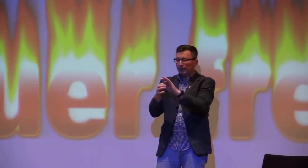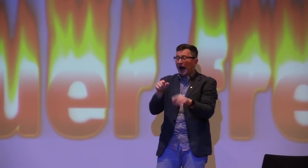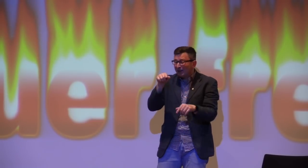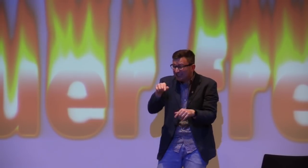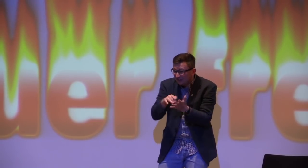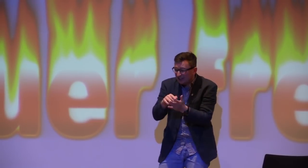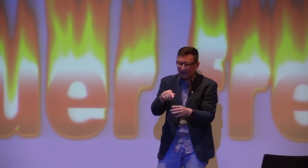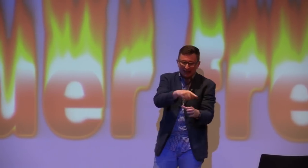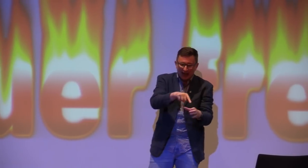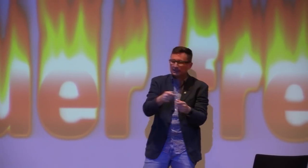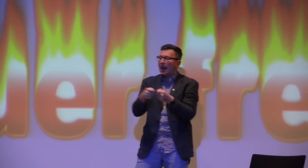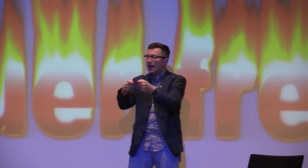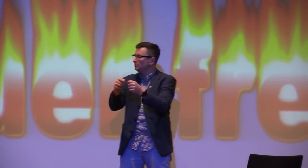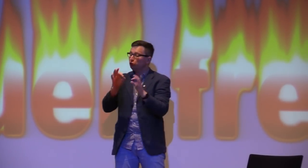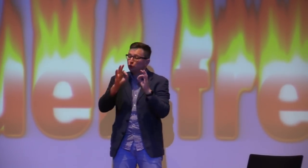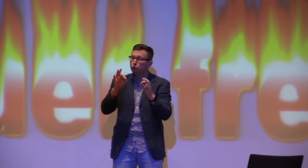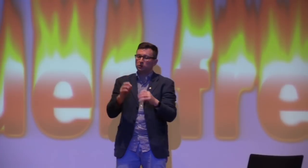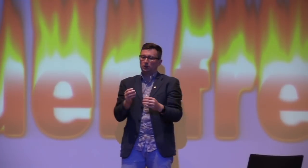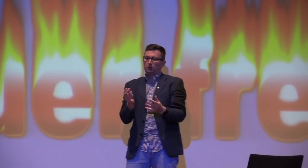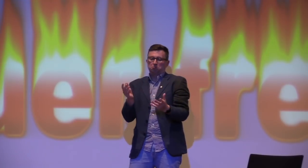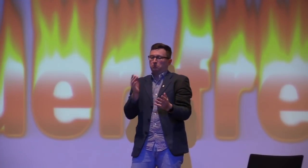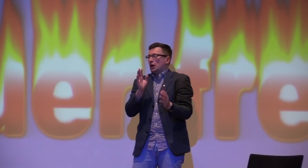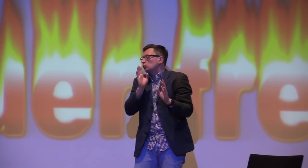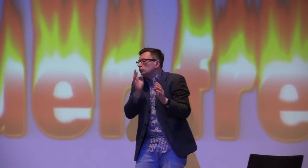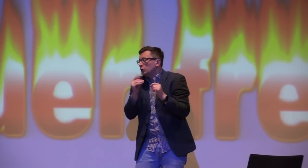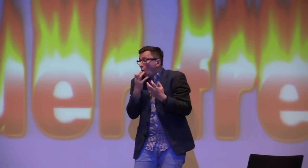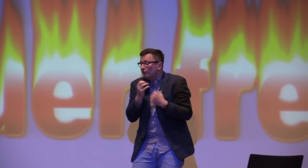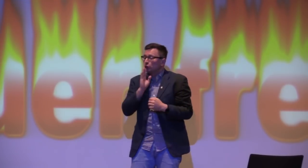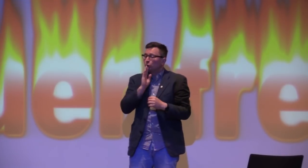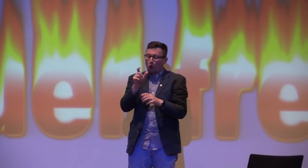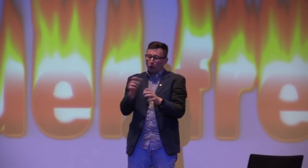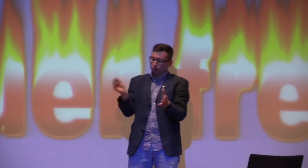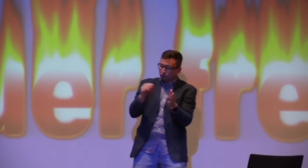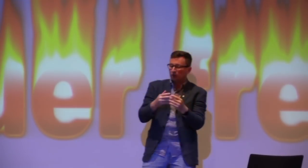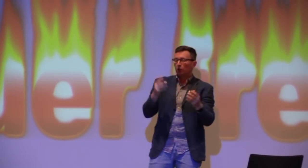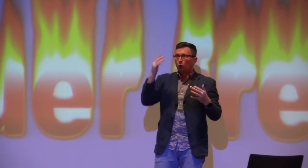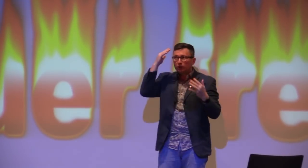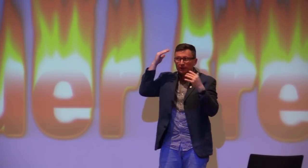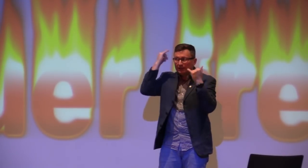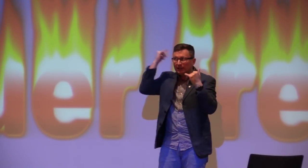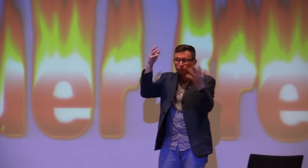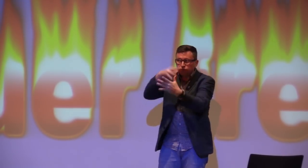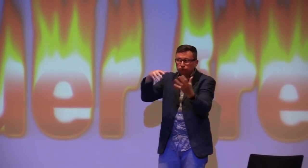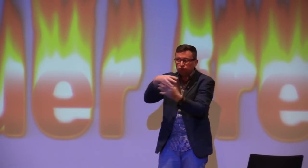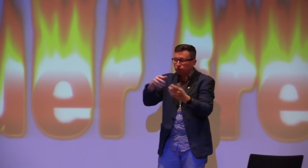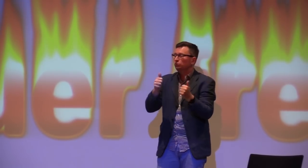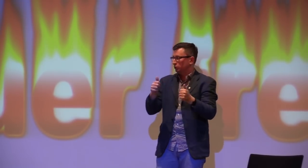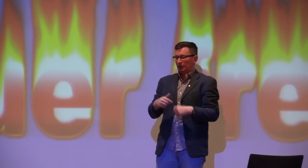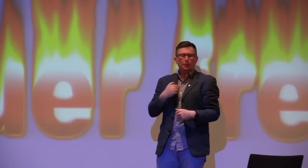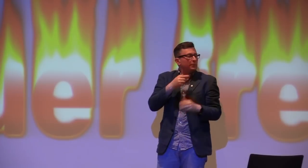Wir hatten ja vorhin auch nochmal das Beispiel der deutschen Gesellschaft. Es ist ja auch nur so, um da was umzusetzen, braucht man vielleicht 3 bis 6 Monate